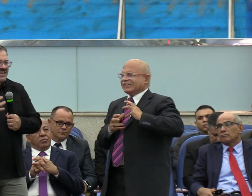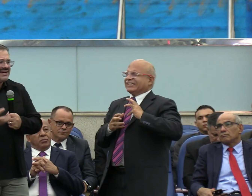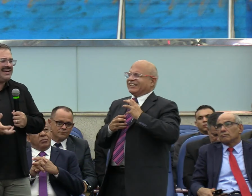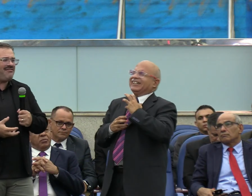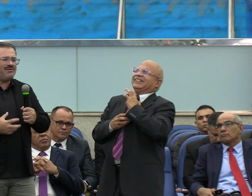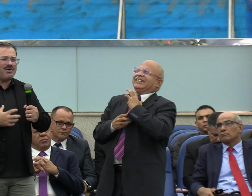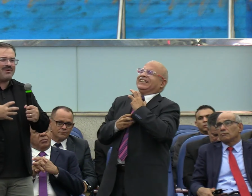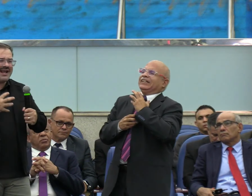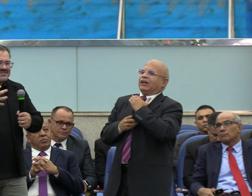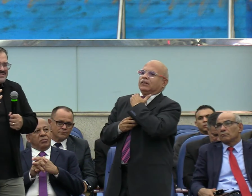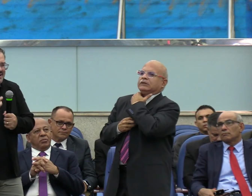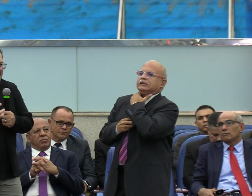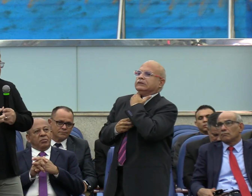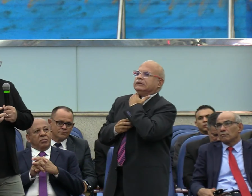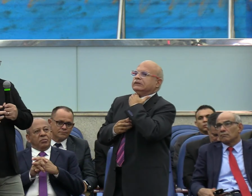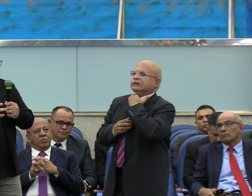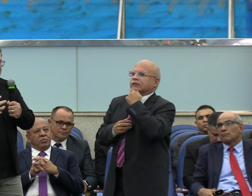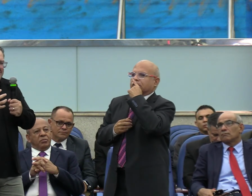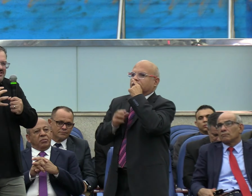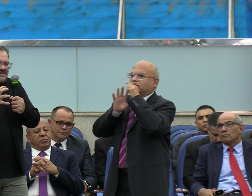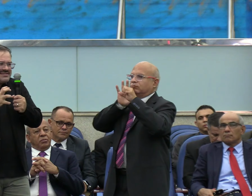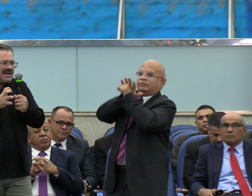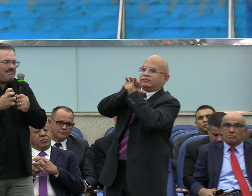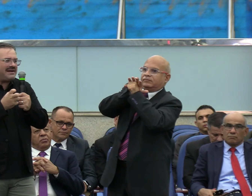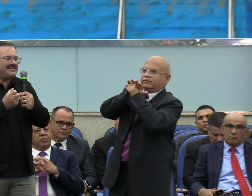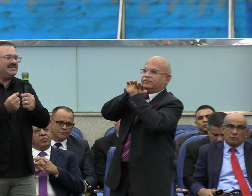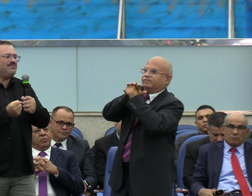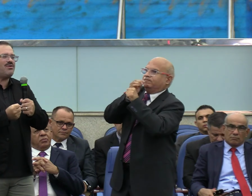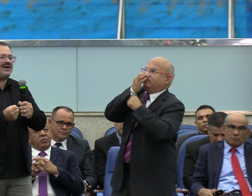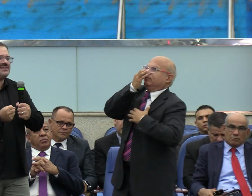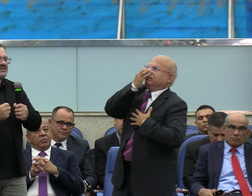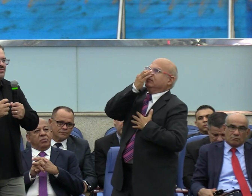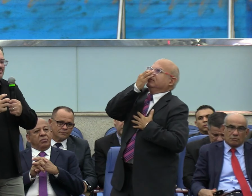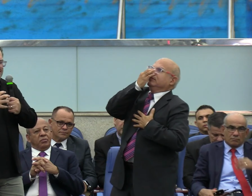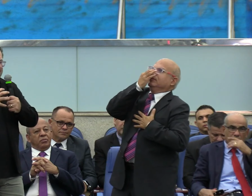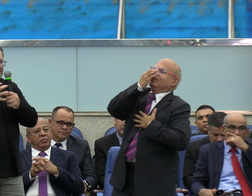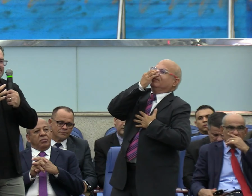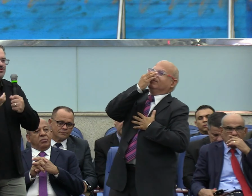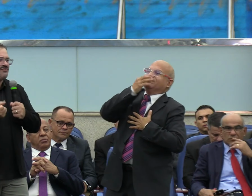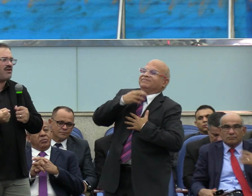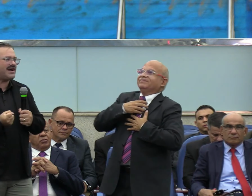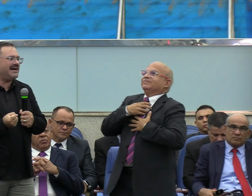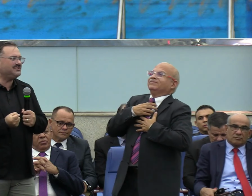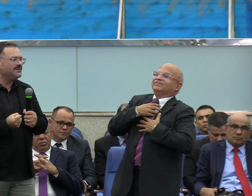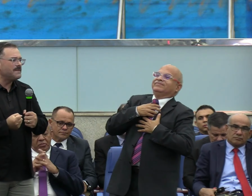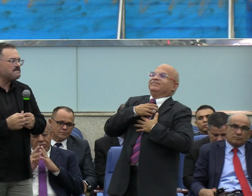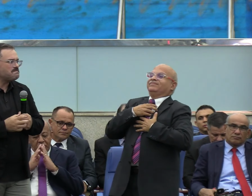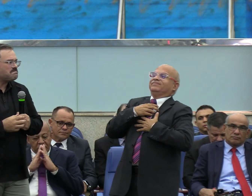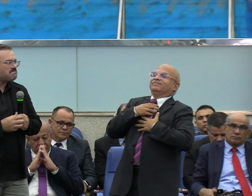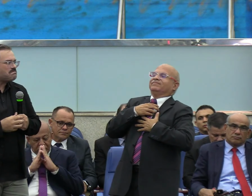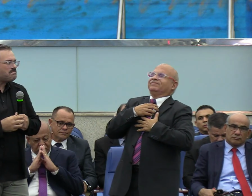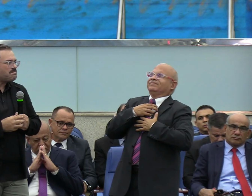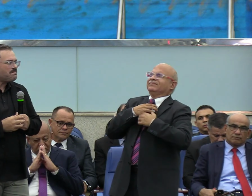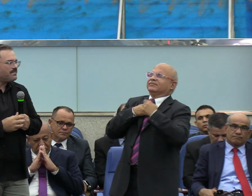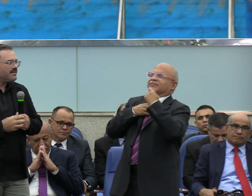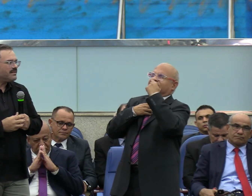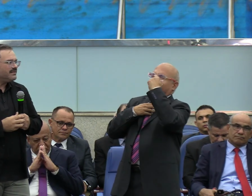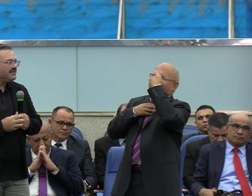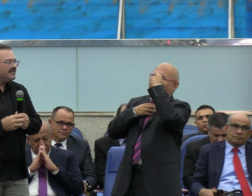algo terrível. O meu coração é como se estivessem apertando o meu coração, como se estivessem me sufocando.